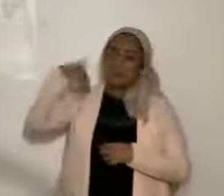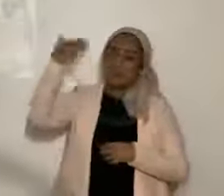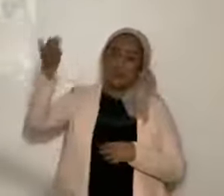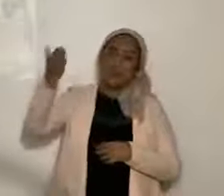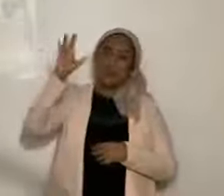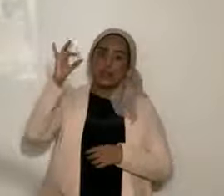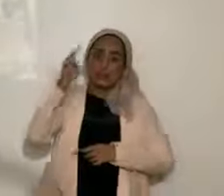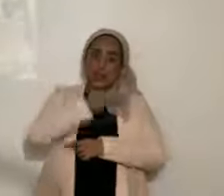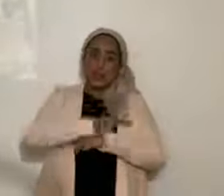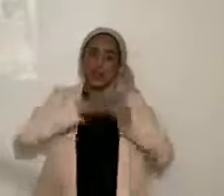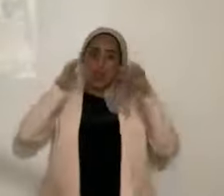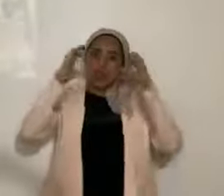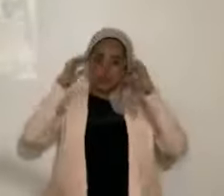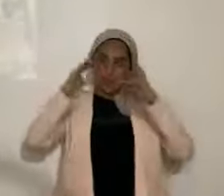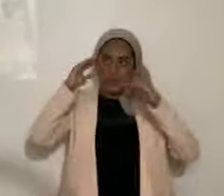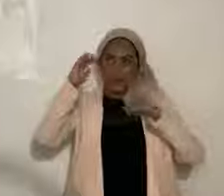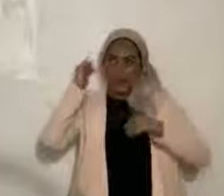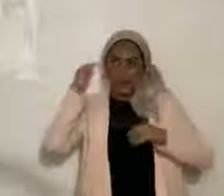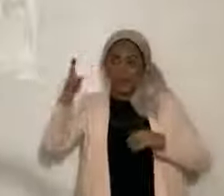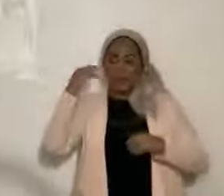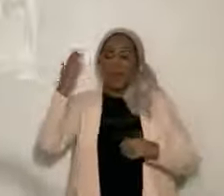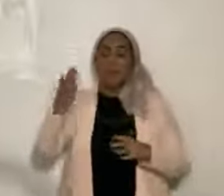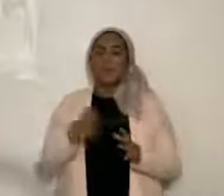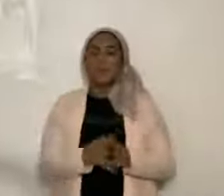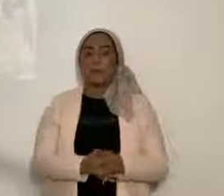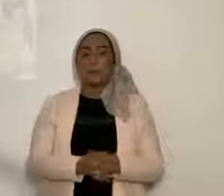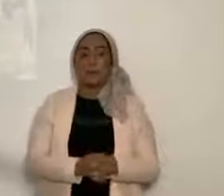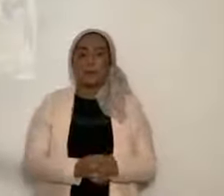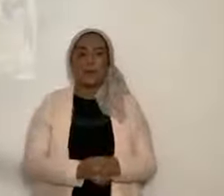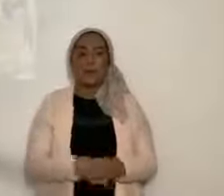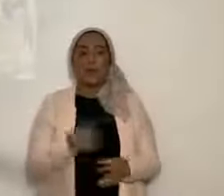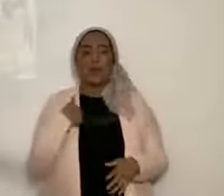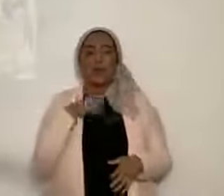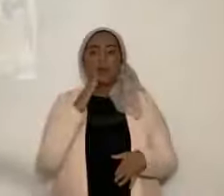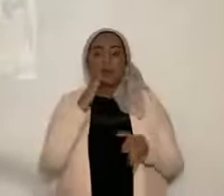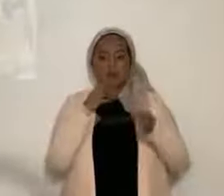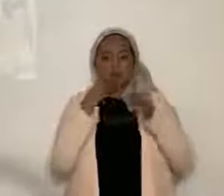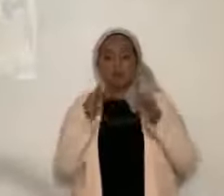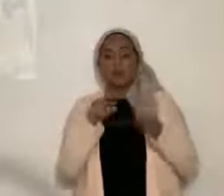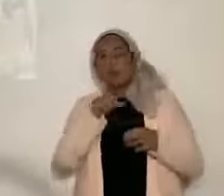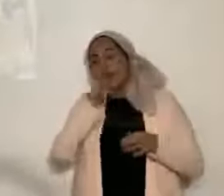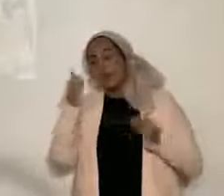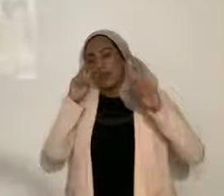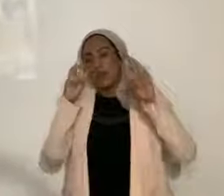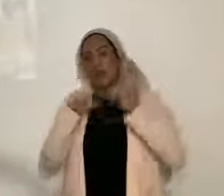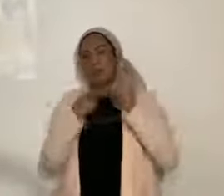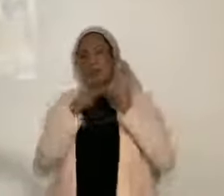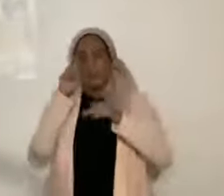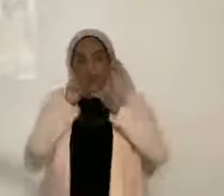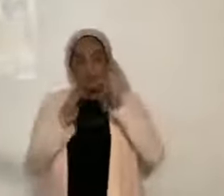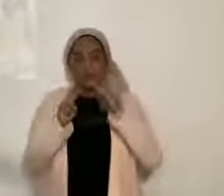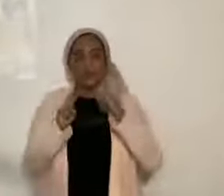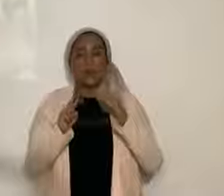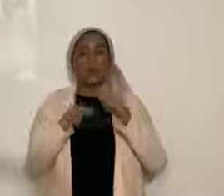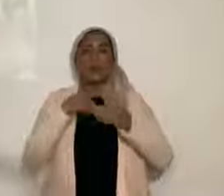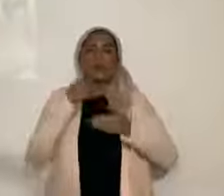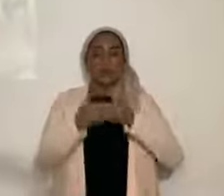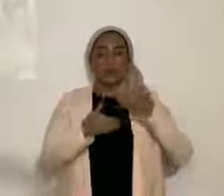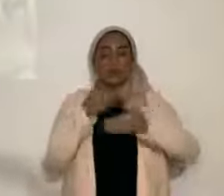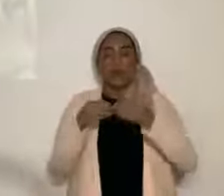días, Be'ezrat Hashem Yahweh, primeramente el nombre de Yahweh, voy a ministrarles otro tema de profecía y nos vamos a ir